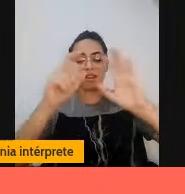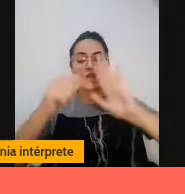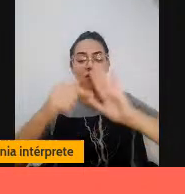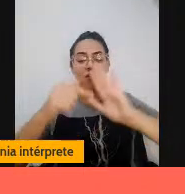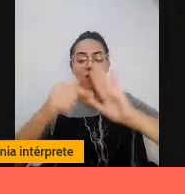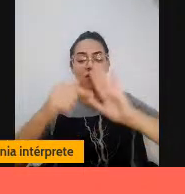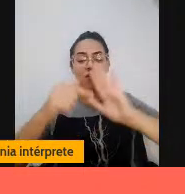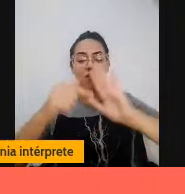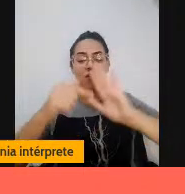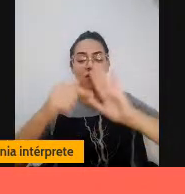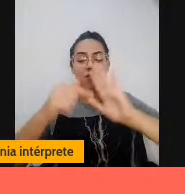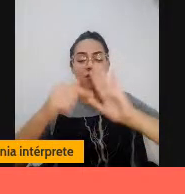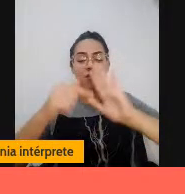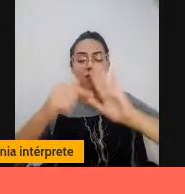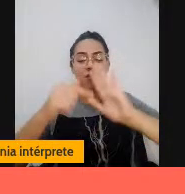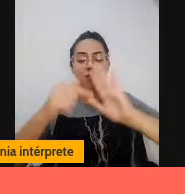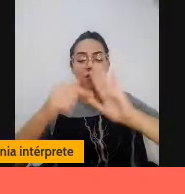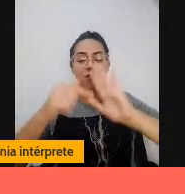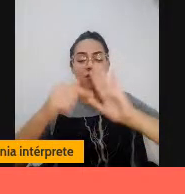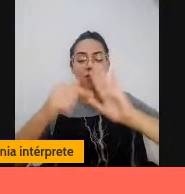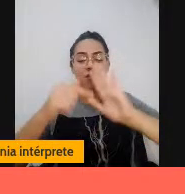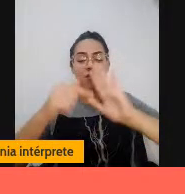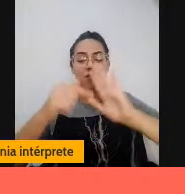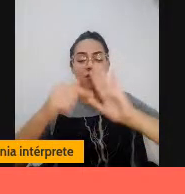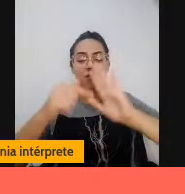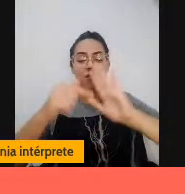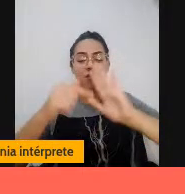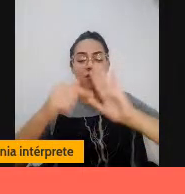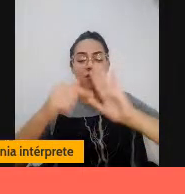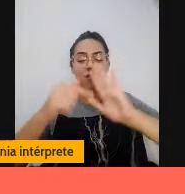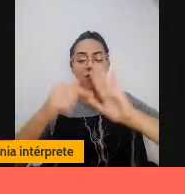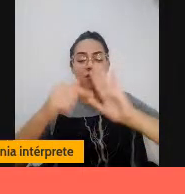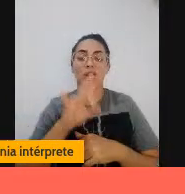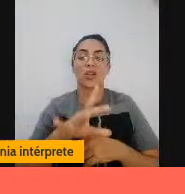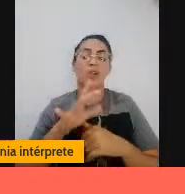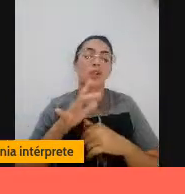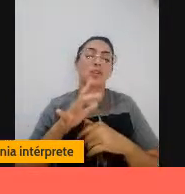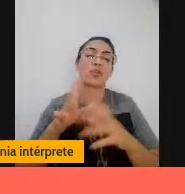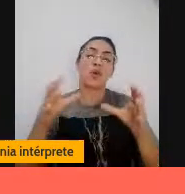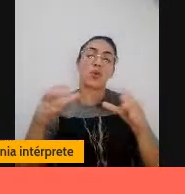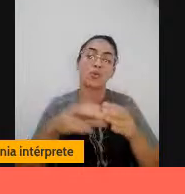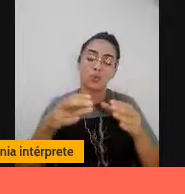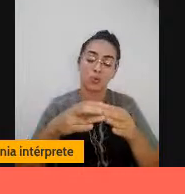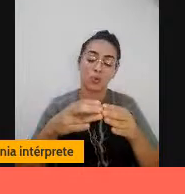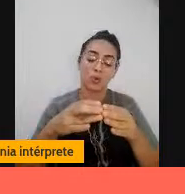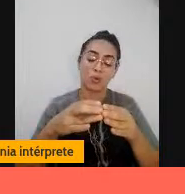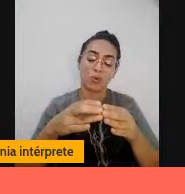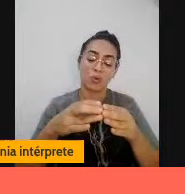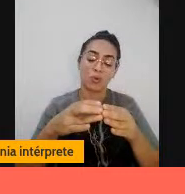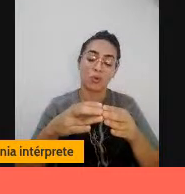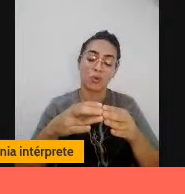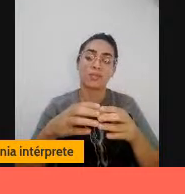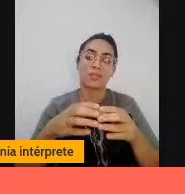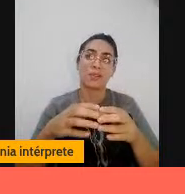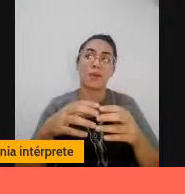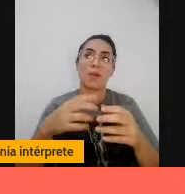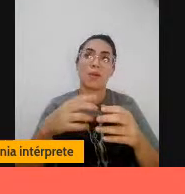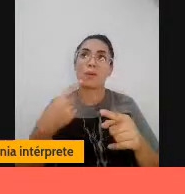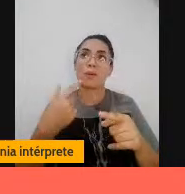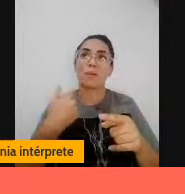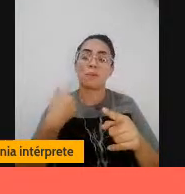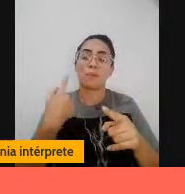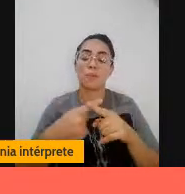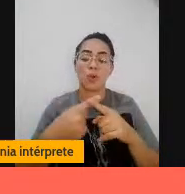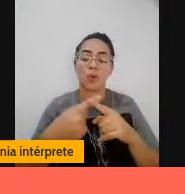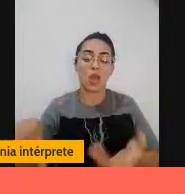o outro, não apenas aquele do nosso grupo. Eu costumo dizer que o nosso centro